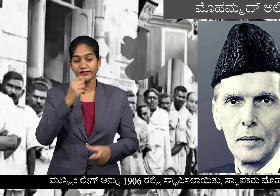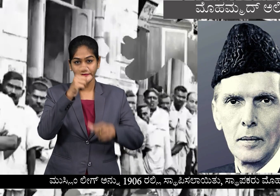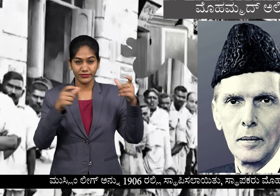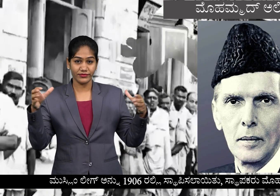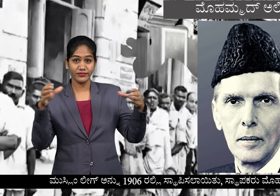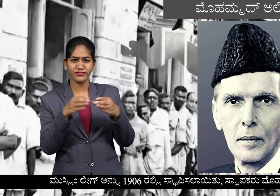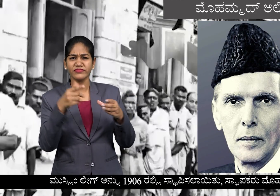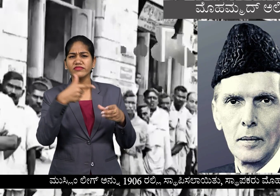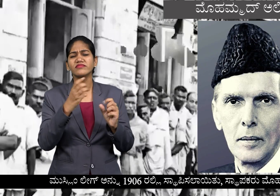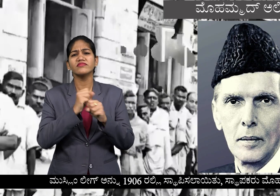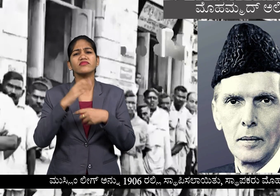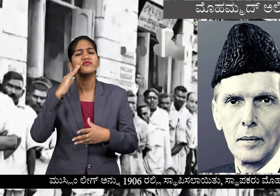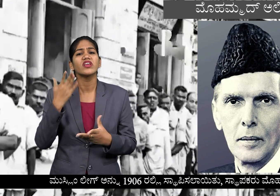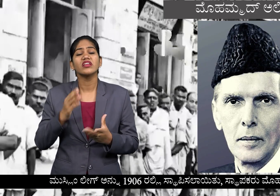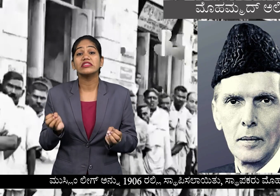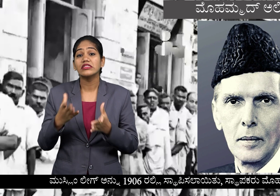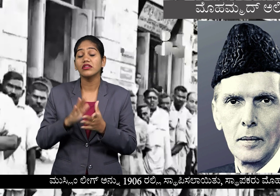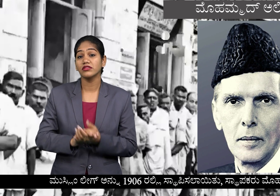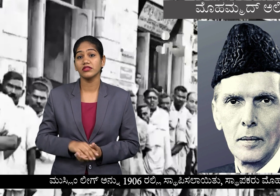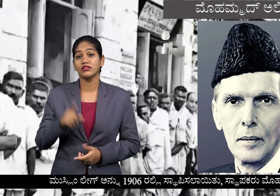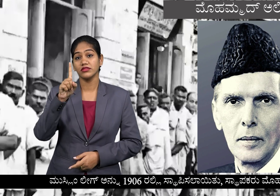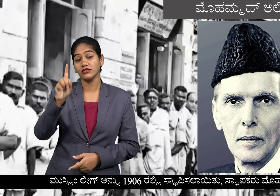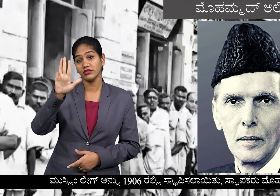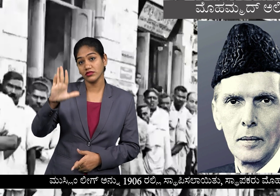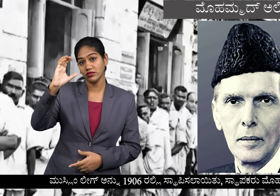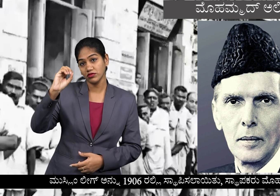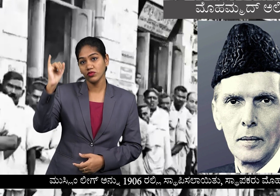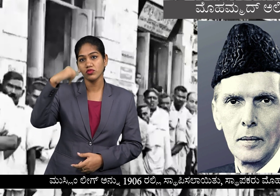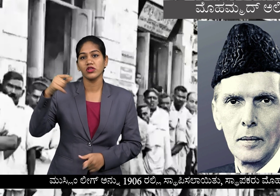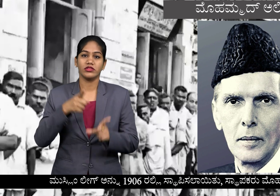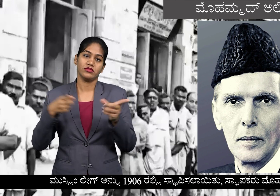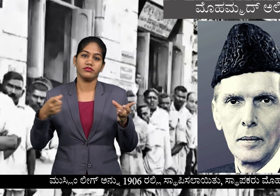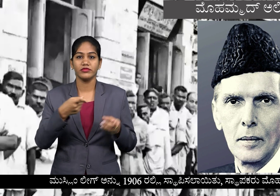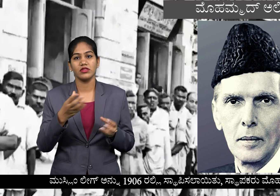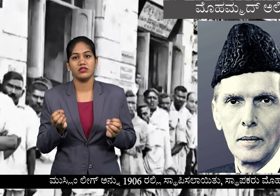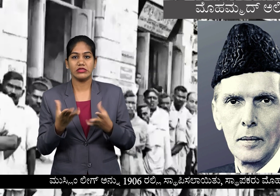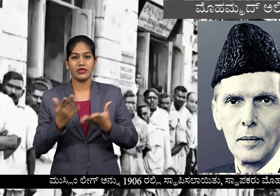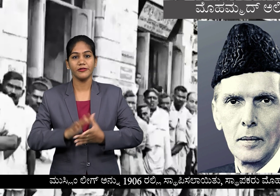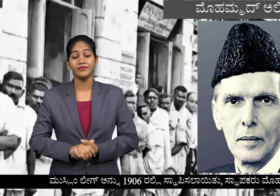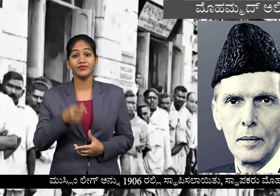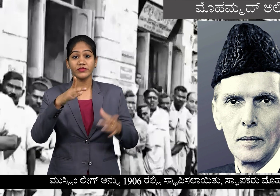ಲೀಗ್ ಅನ್ನು 1906ರಲ್ಲಿ ಸ್ಥಾಪಿಸಲಾಯಿತು. ಸ್ಥಾಪಕರು ಮೊಹಮ್ಮದ್ ಅಲಿ ಜಿನ್ನಾ.